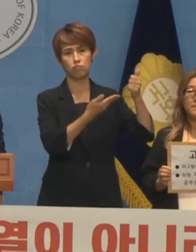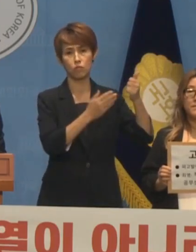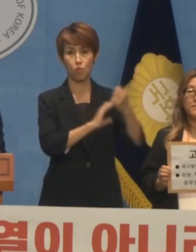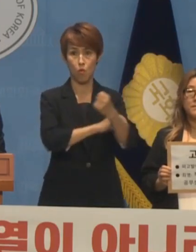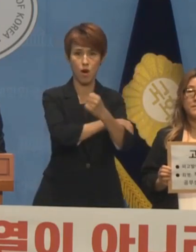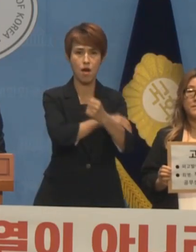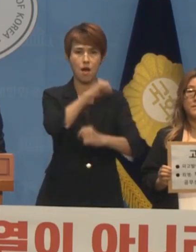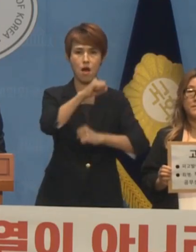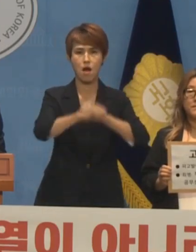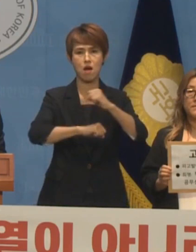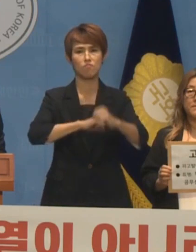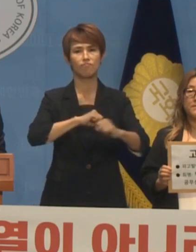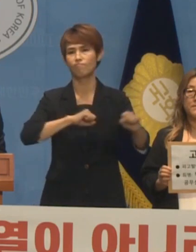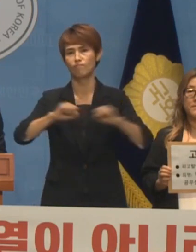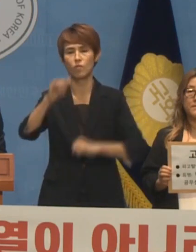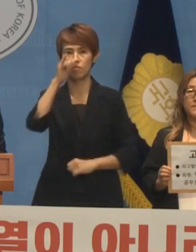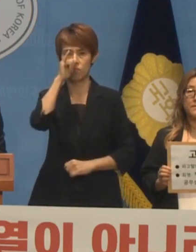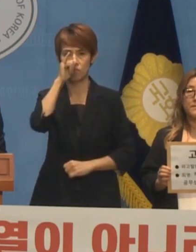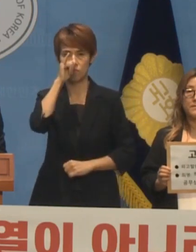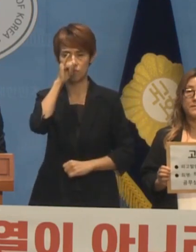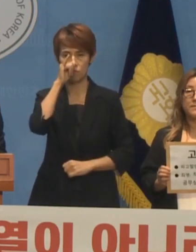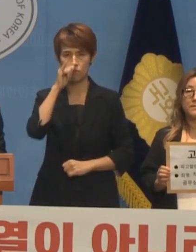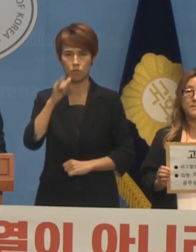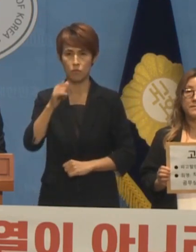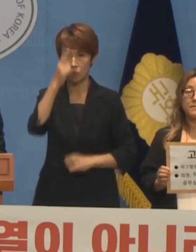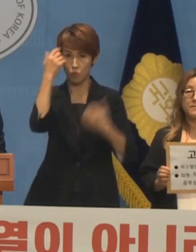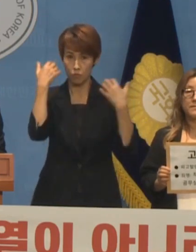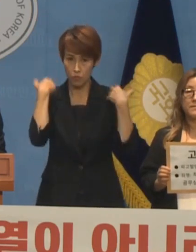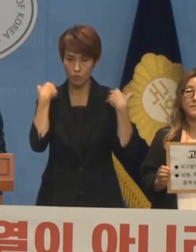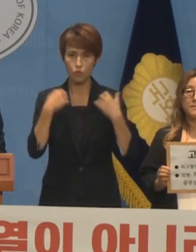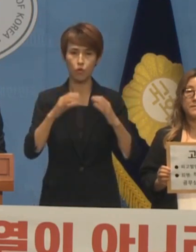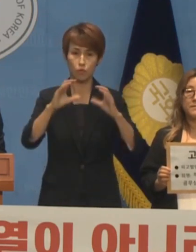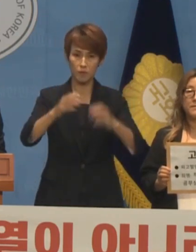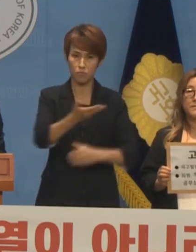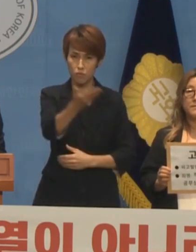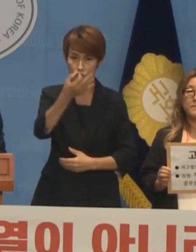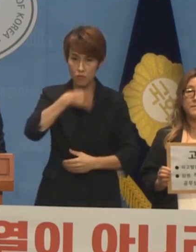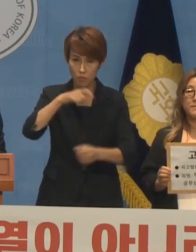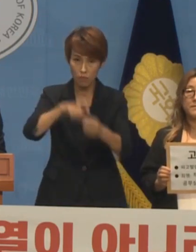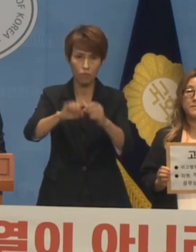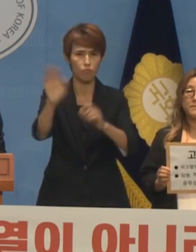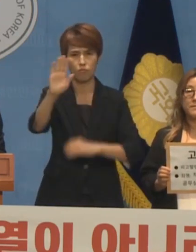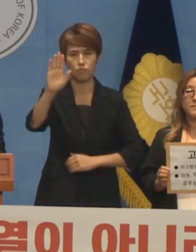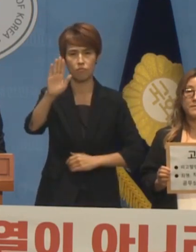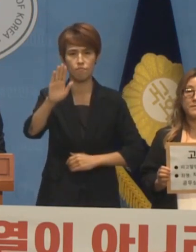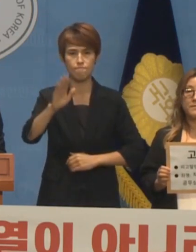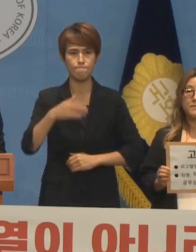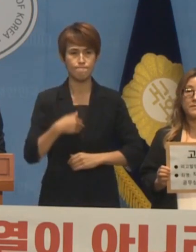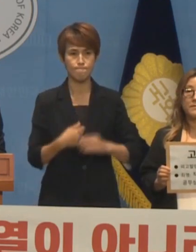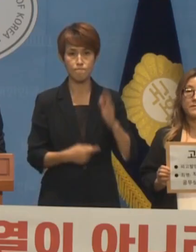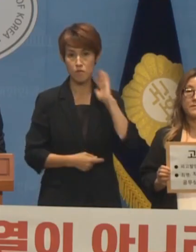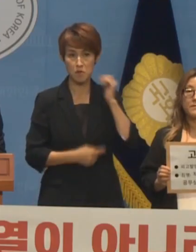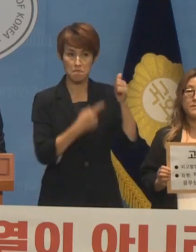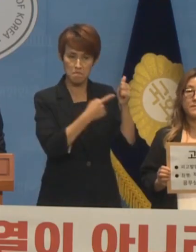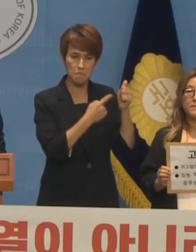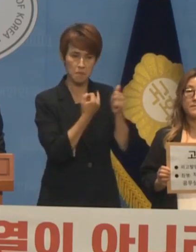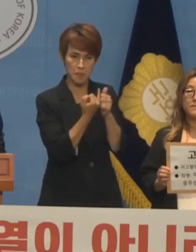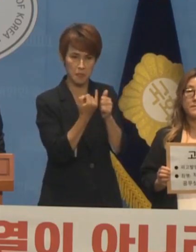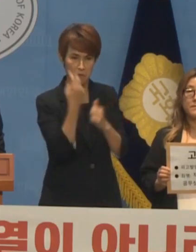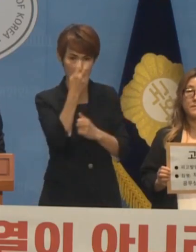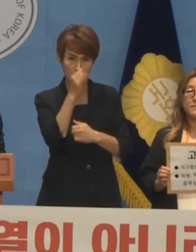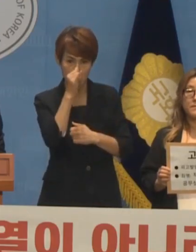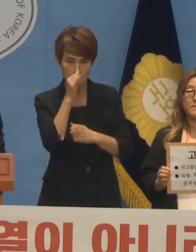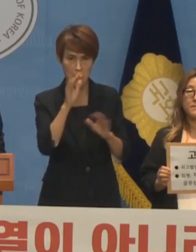직무권한을 함부로 남용하여 국가나 국민 전체의 유익을 위해서가 아니라 자신 및 배우자가 수사 대상인